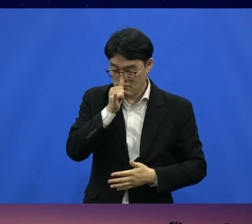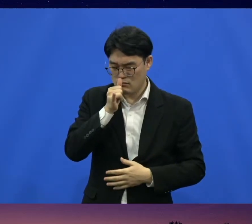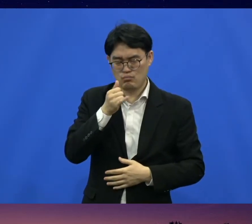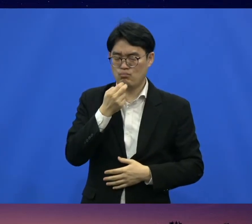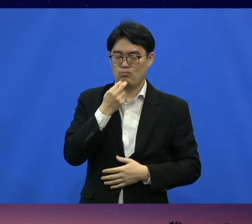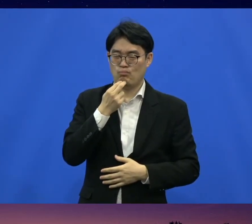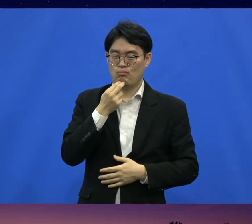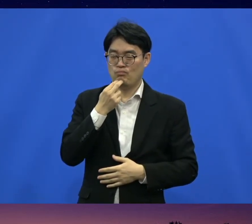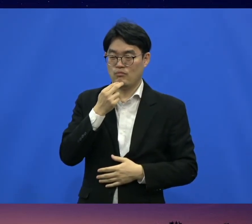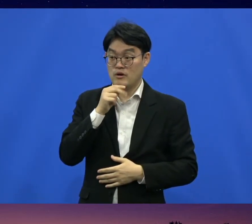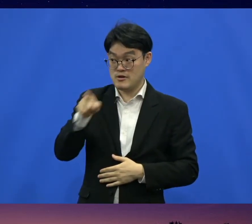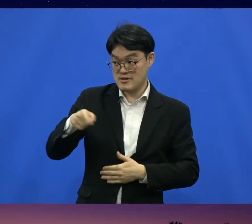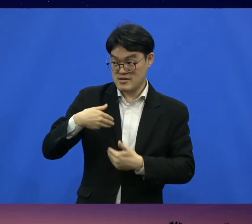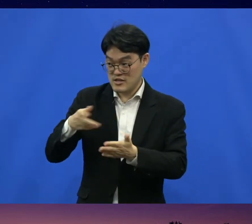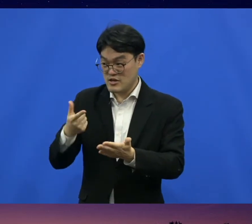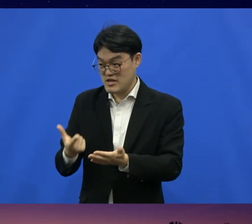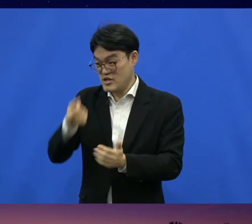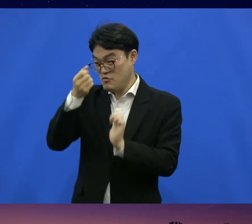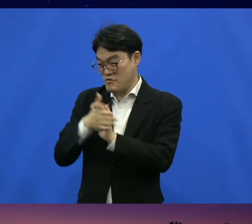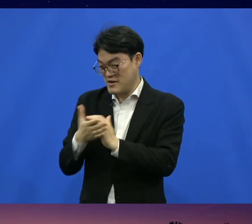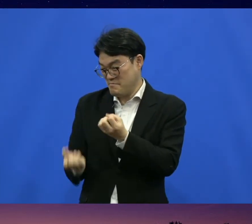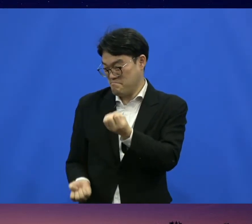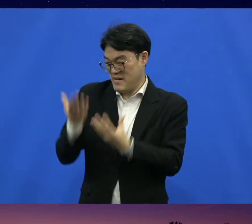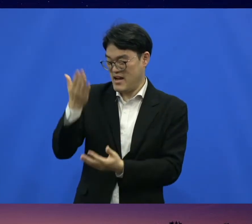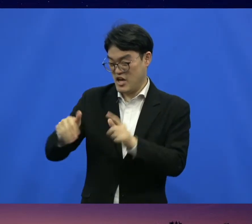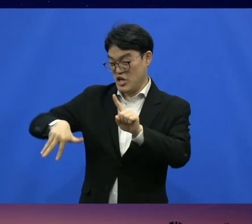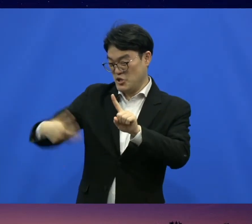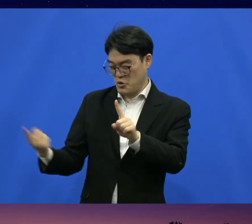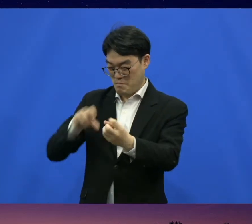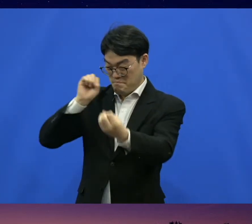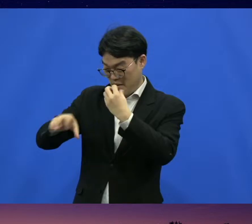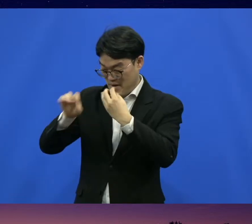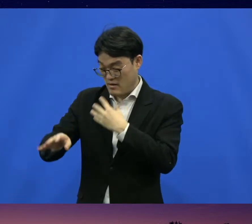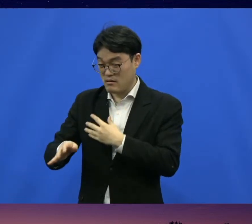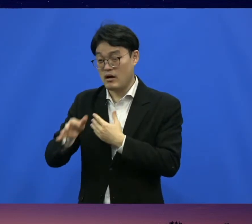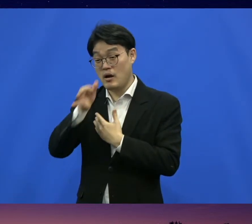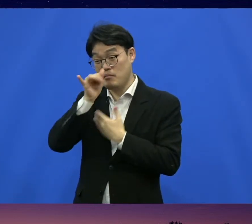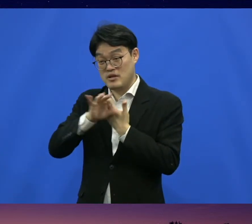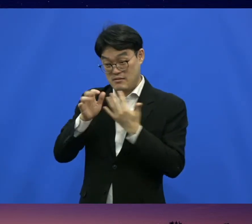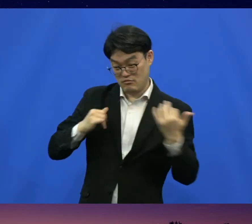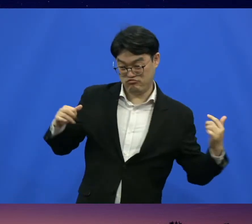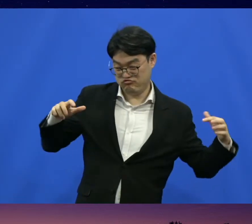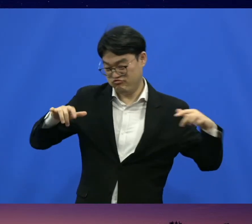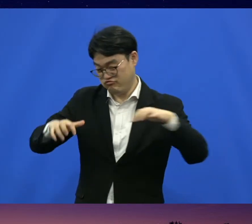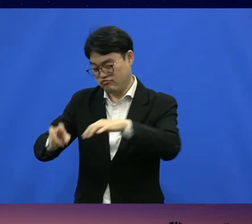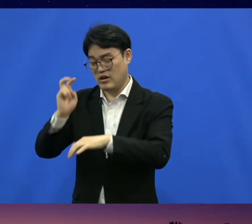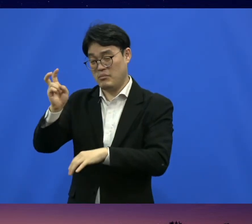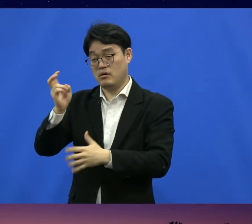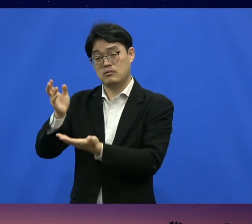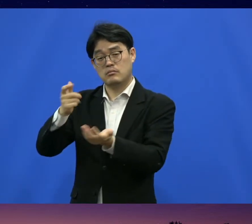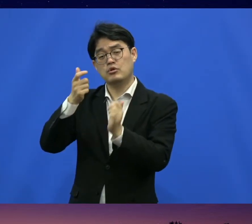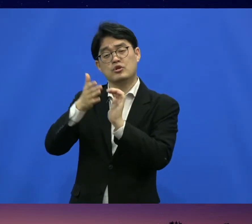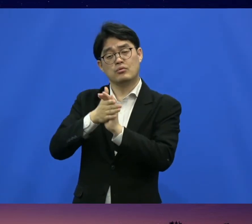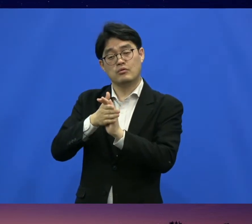거기만 가서 기도하면 막 응답 받는다 그러면 거기 와글와글 할 것 같아요. 근데 여러분 기도는 그게 아니에요.